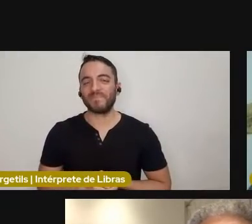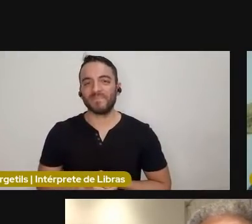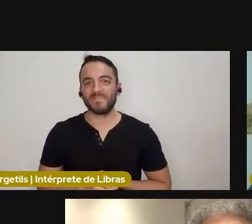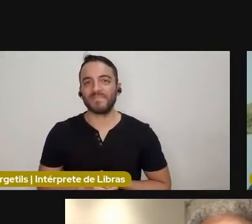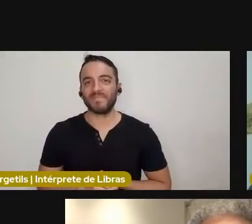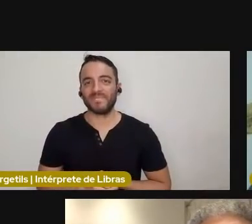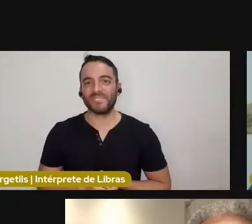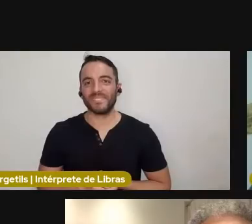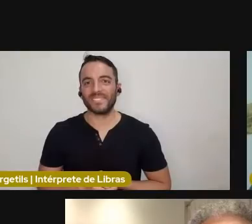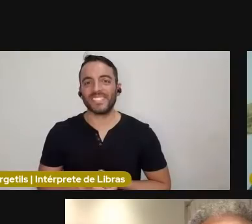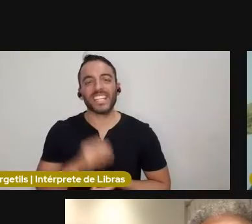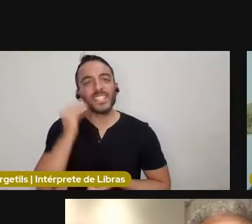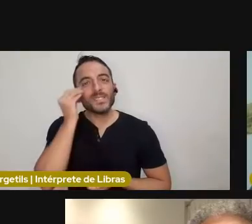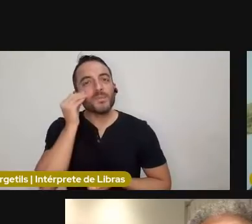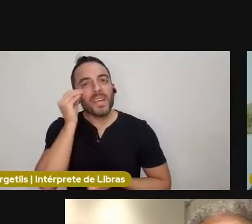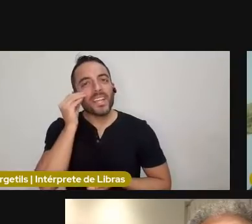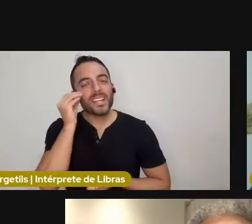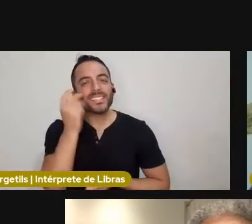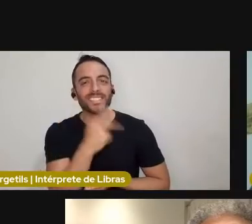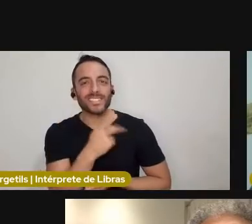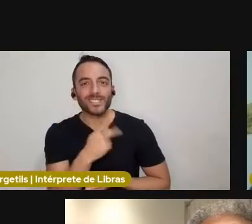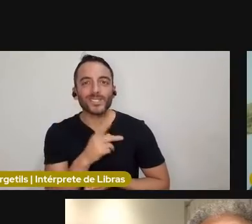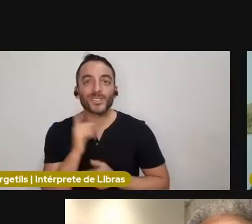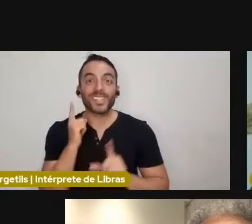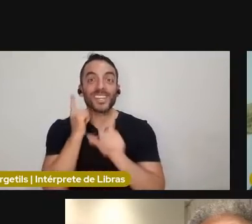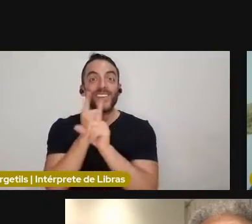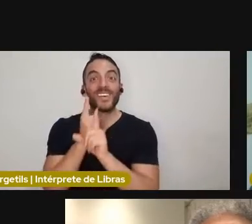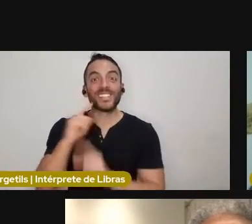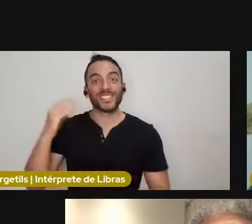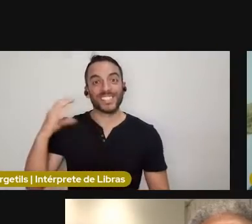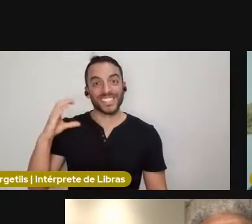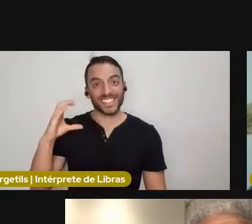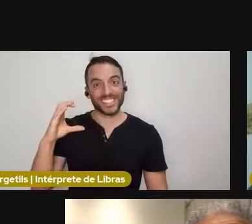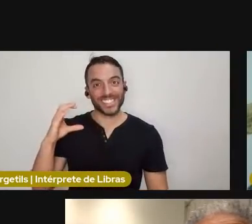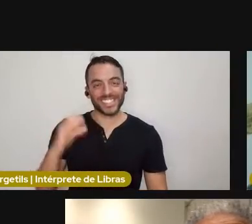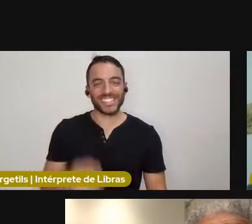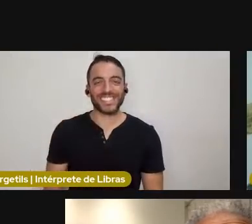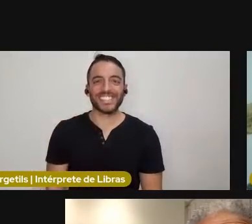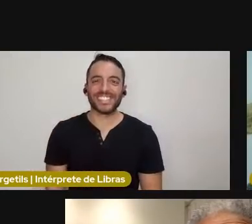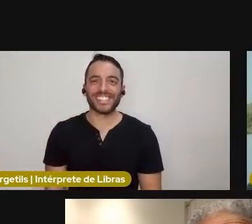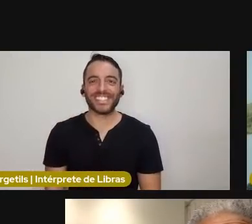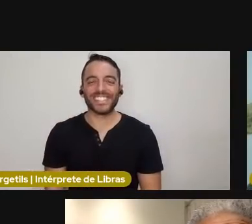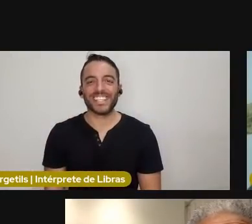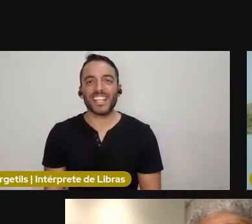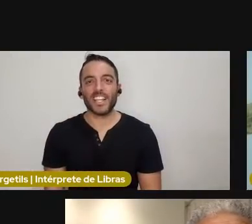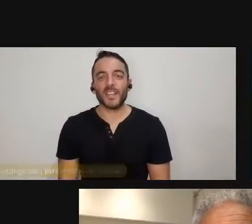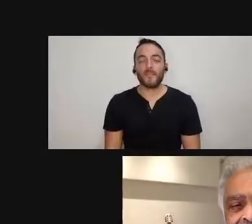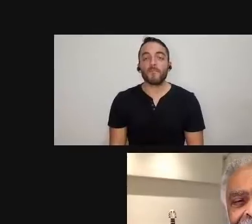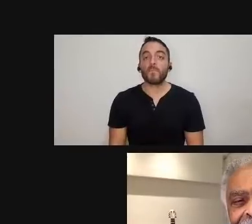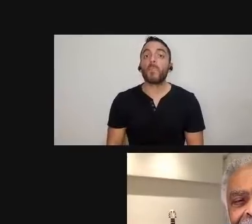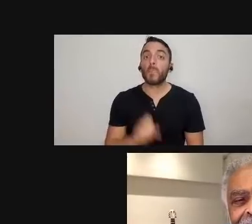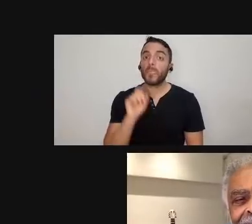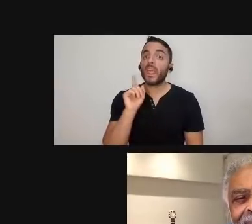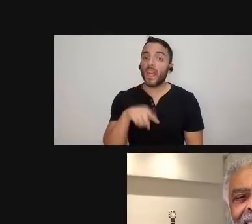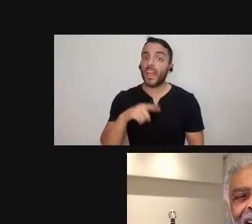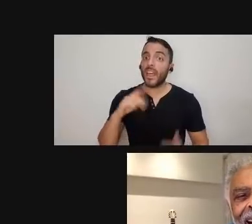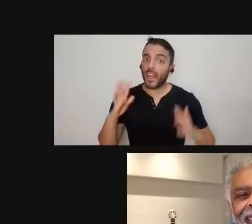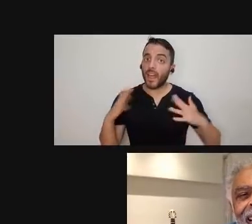dessa sua experiência de encontro com cientistas? É a alegria que é, né?